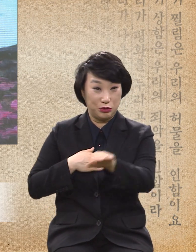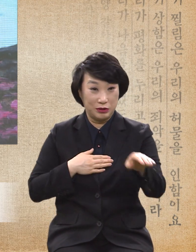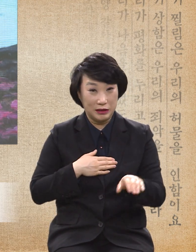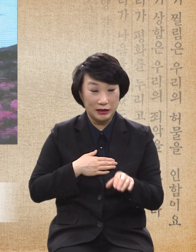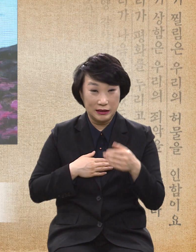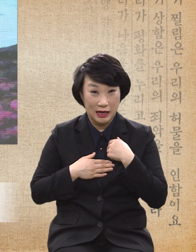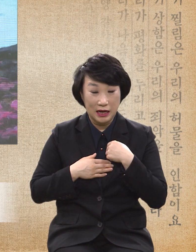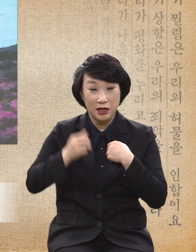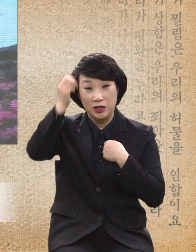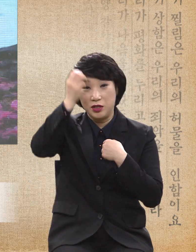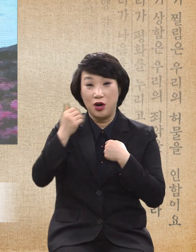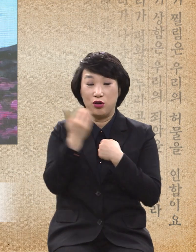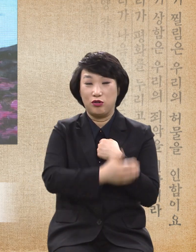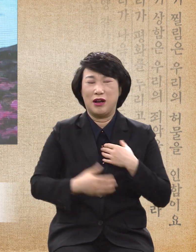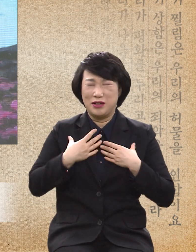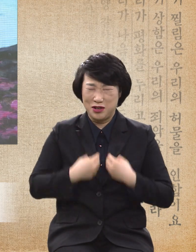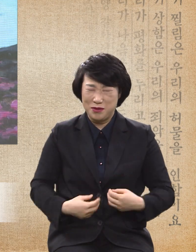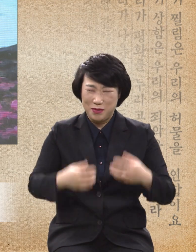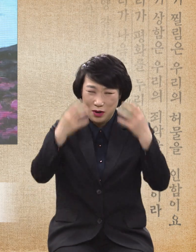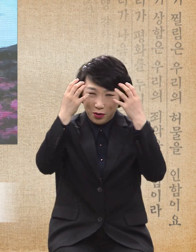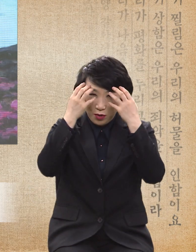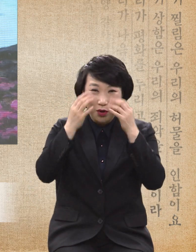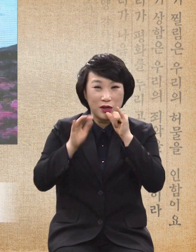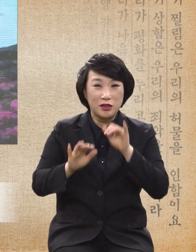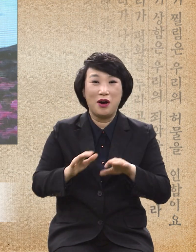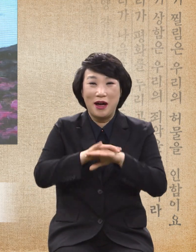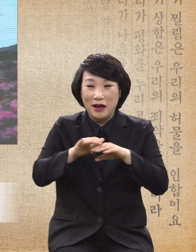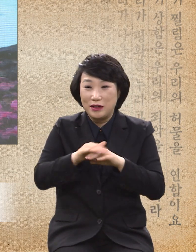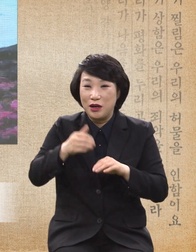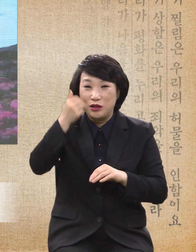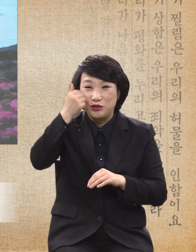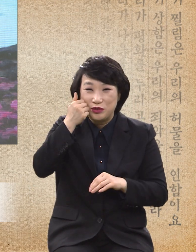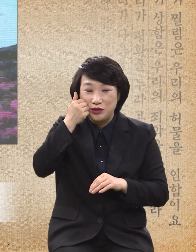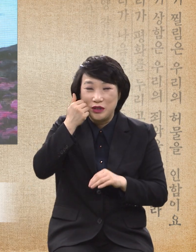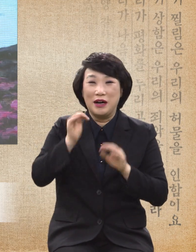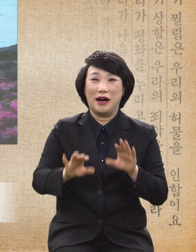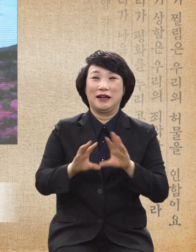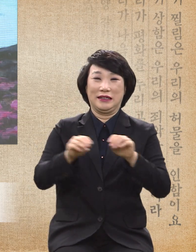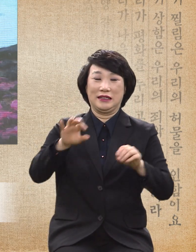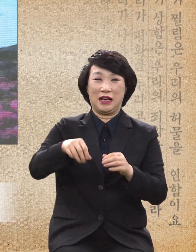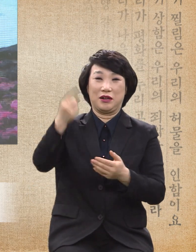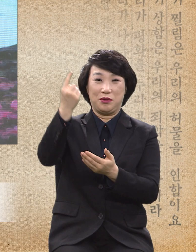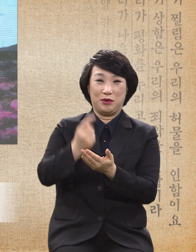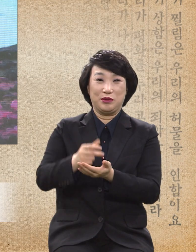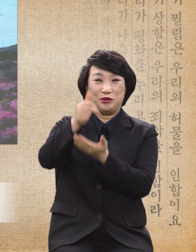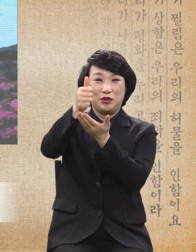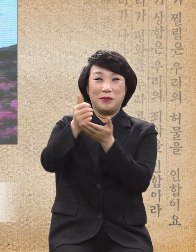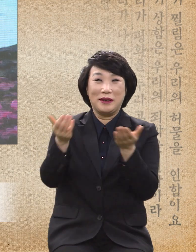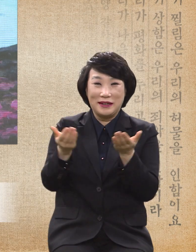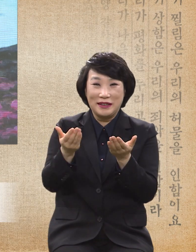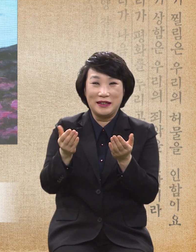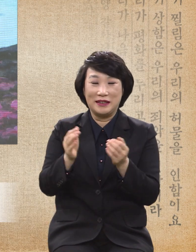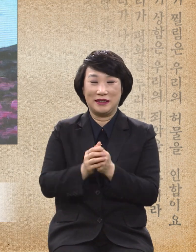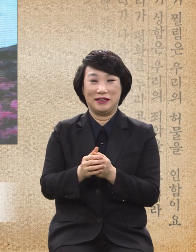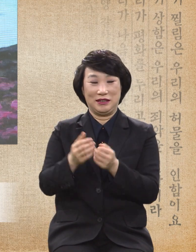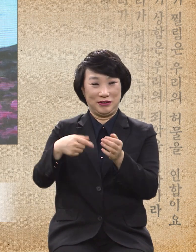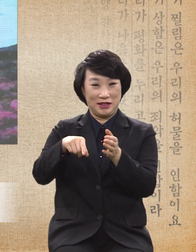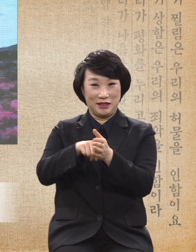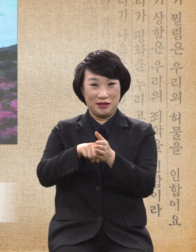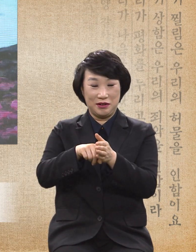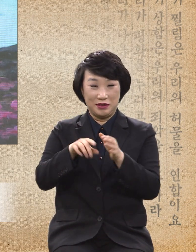나의 영육 간의 절망적인 고통을 해결해 주시려고 이 땅에 오신 주님이